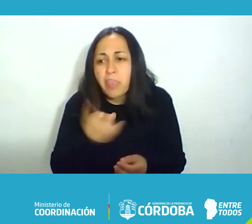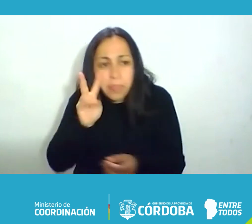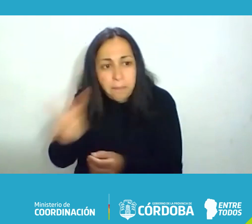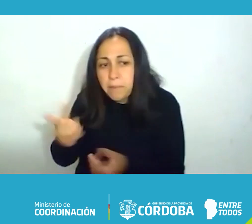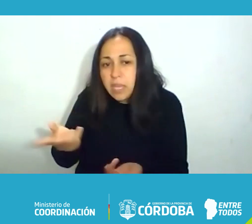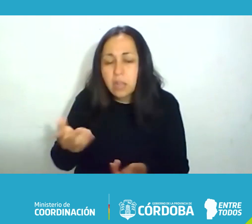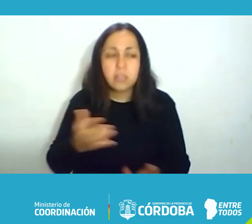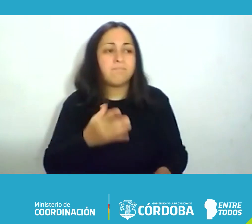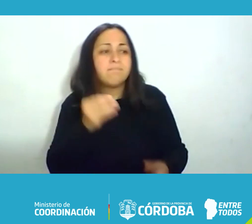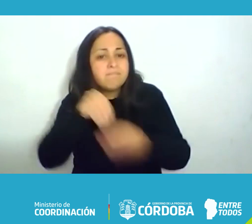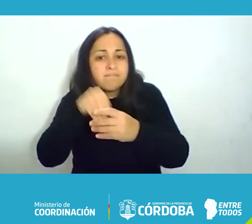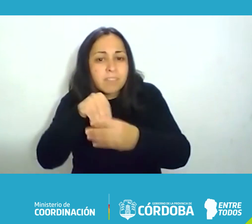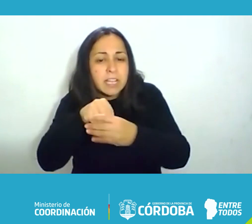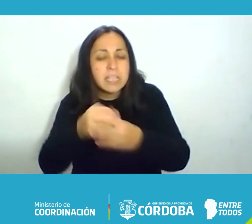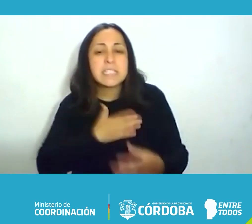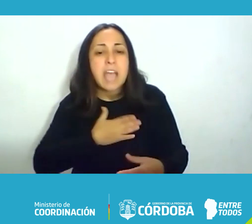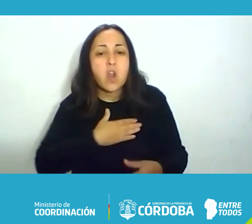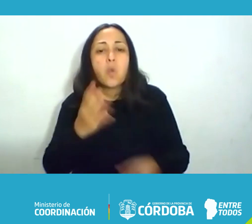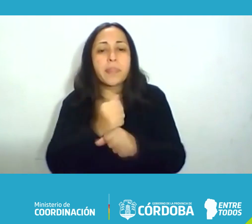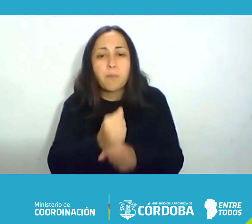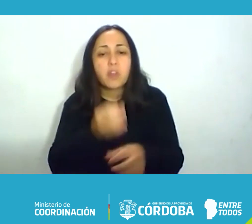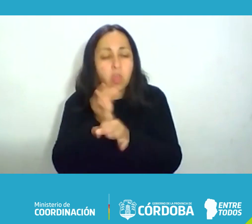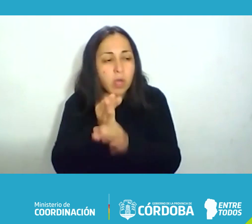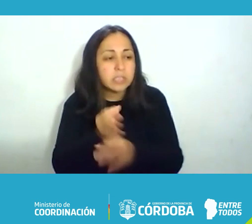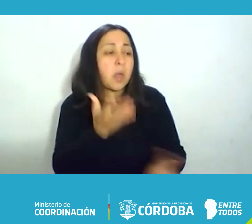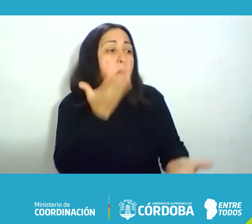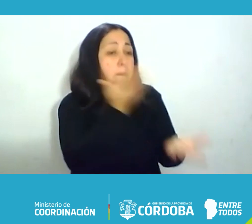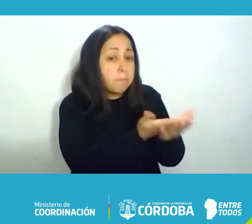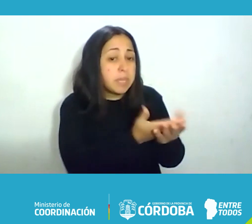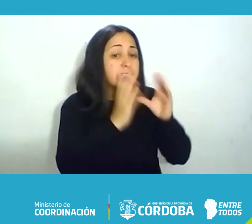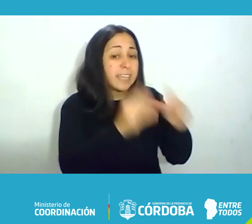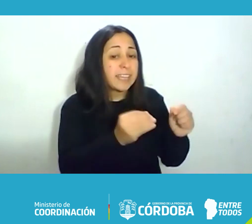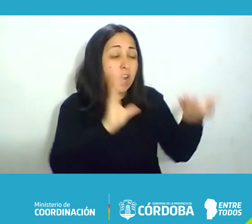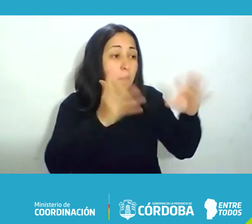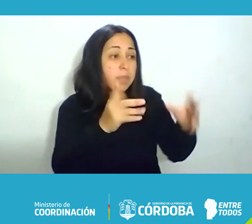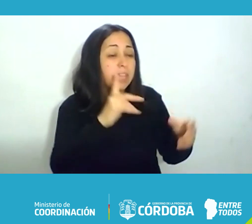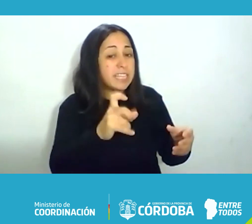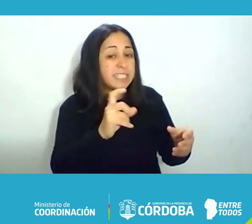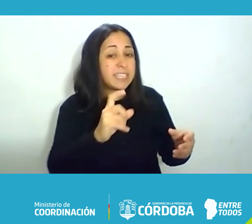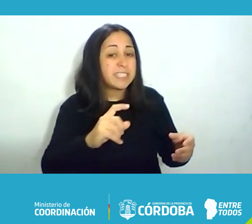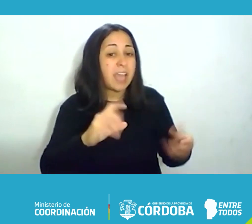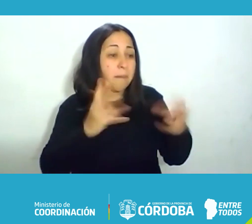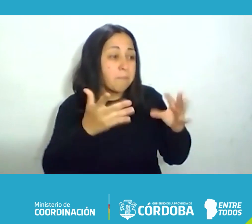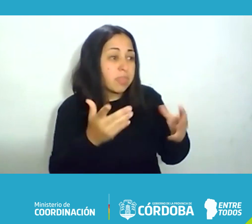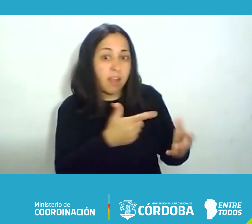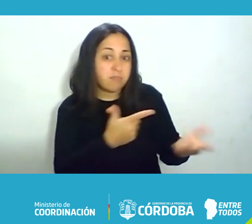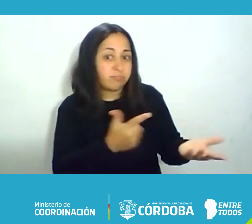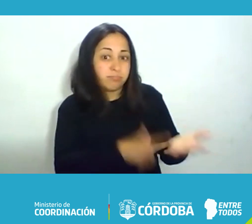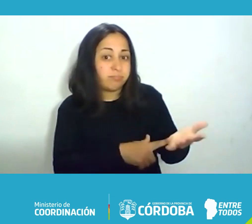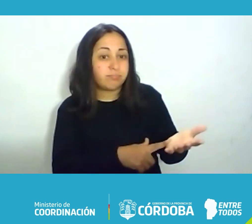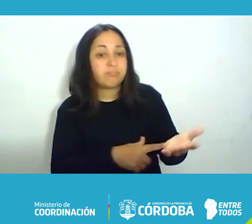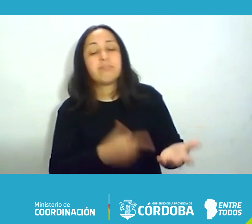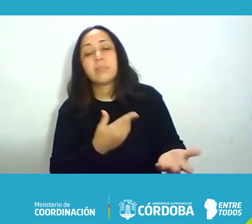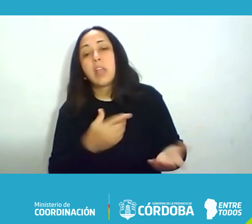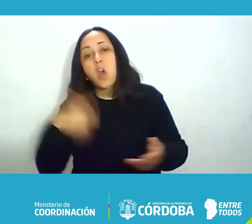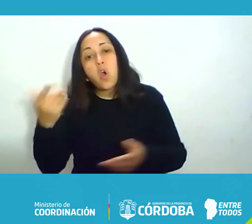solicita invertir en salud, transporte, educación. Menciona en la audiencia que se dé por nula y solicita al secretario de Ambiente que no autoriza la licencia ambiental para la misma. A